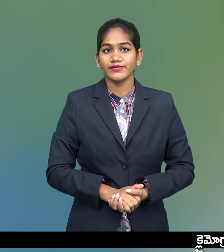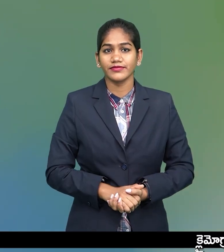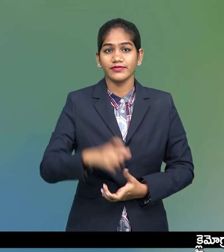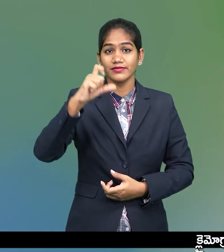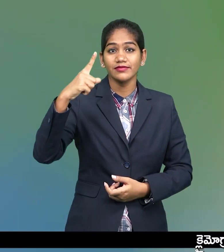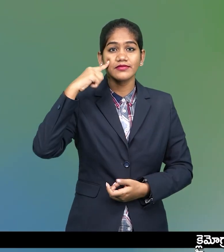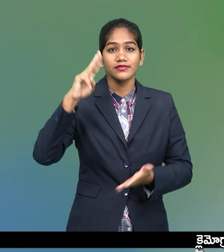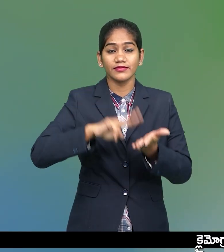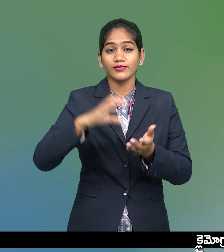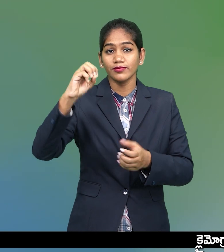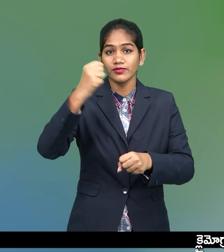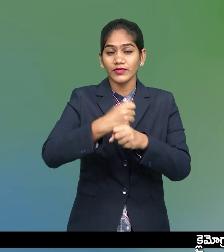క్లైమోగ్రాఫ్స్ అంటే ఏమిటి?